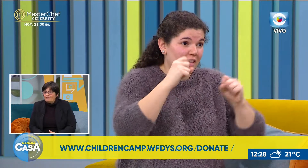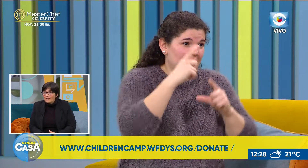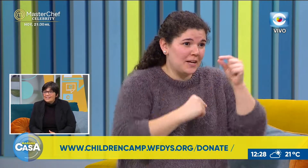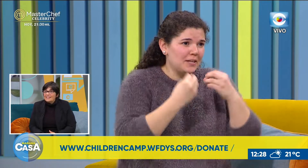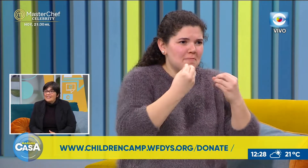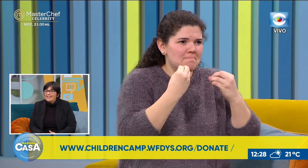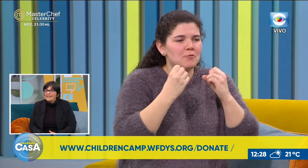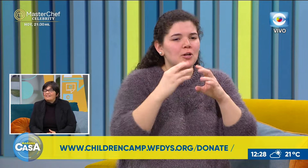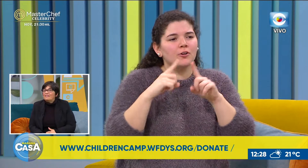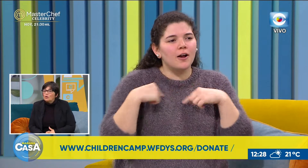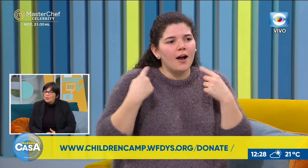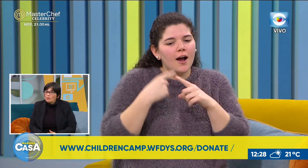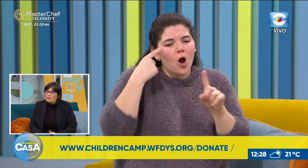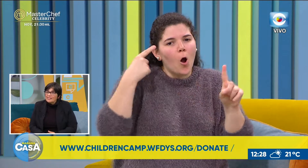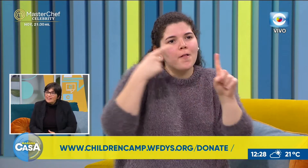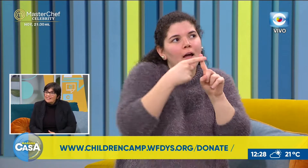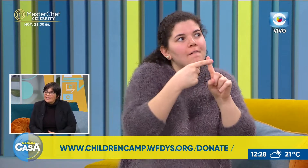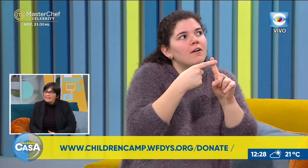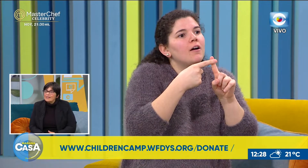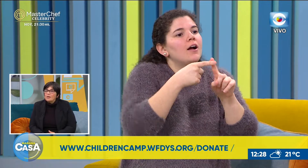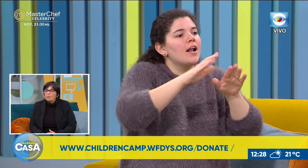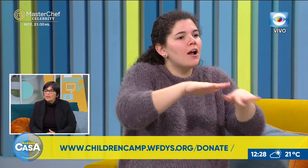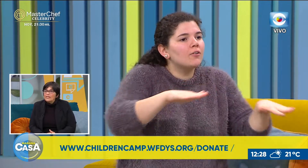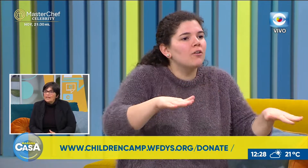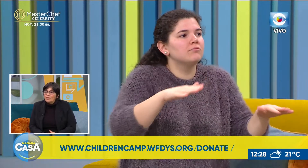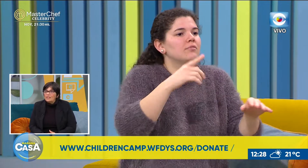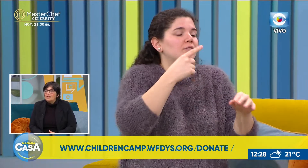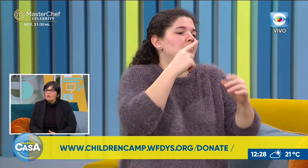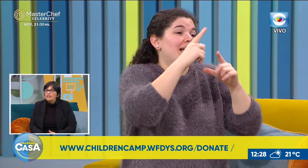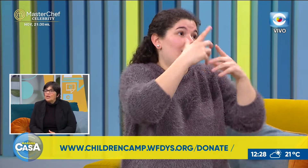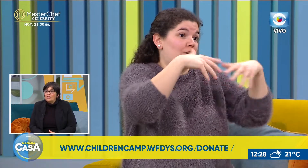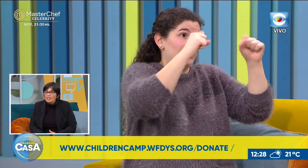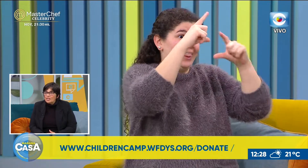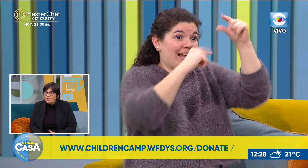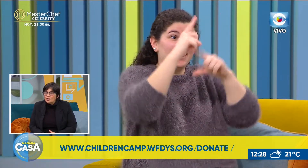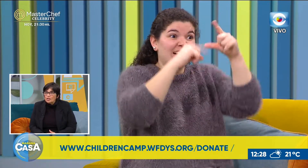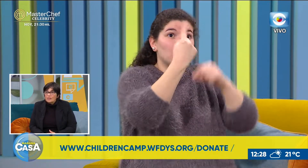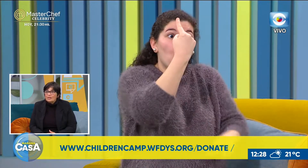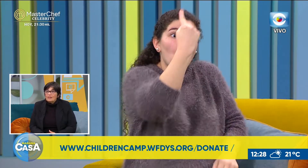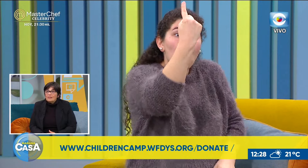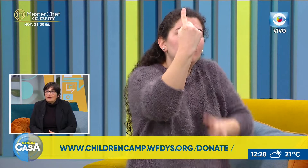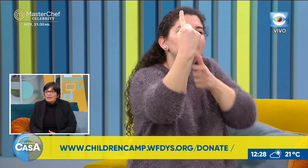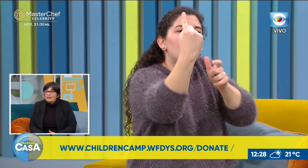La frase de descubrir nuevas estrellas muestra el objetivo de que los niños